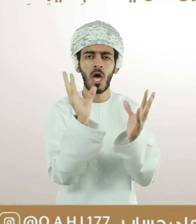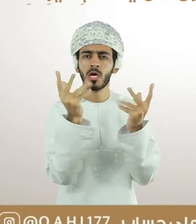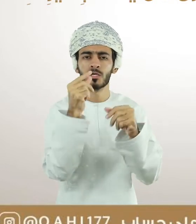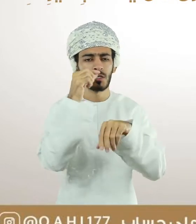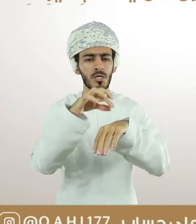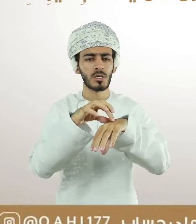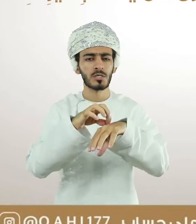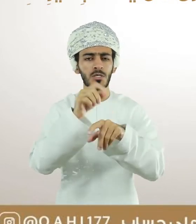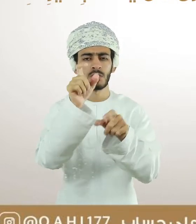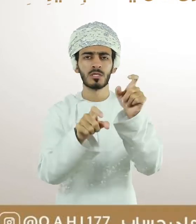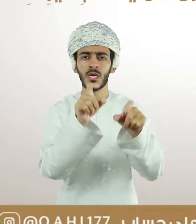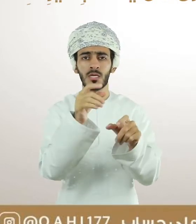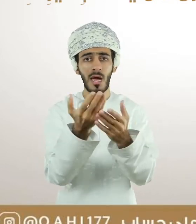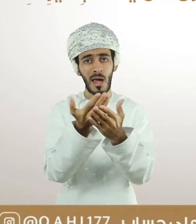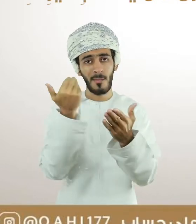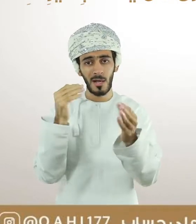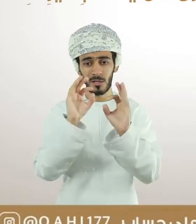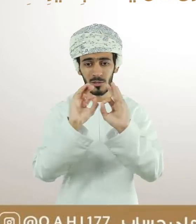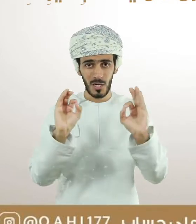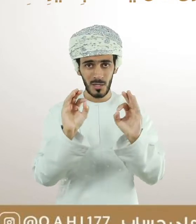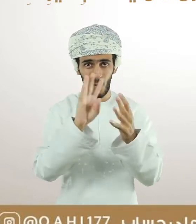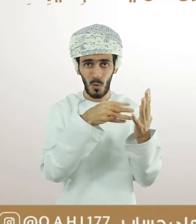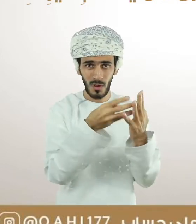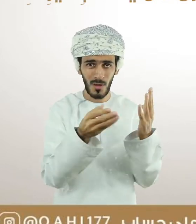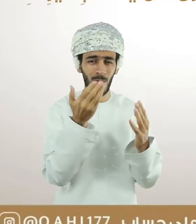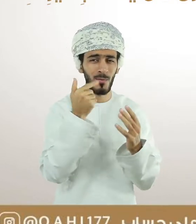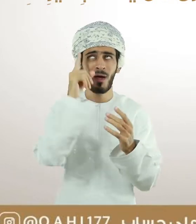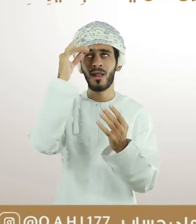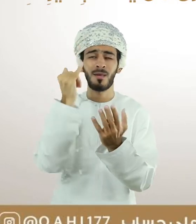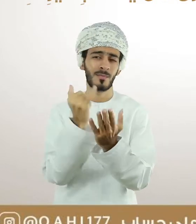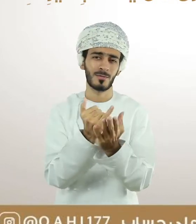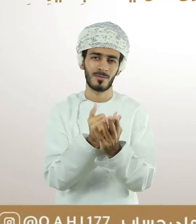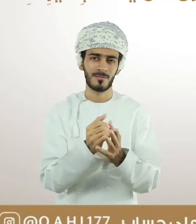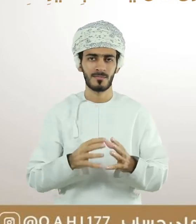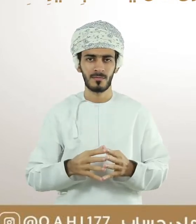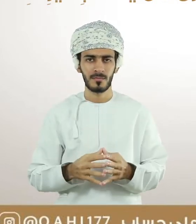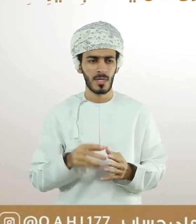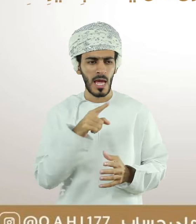إن الله يرزق من يشاء